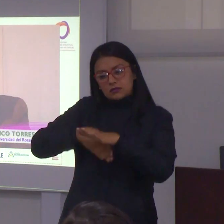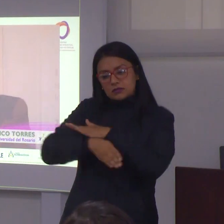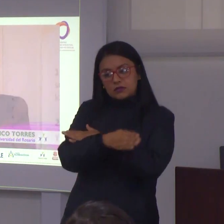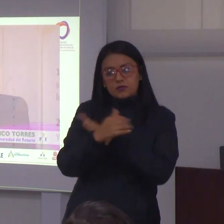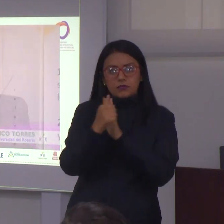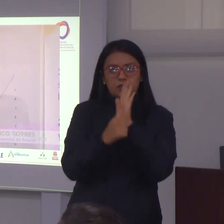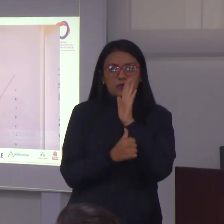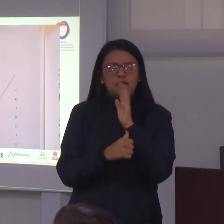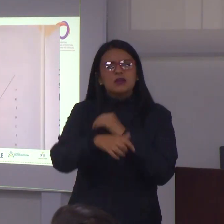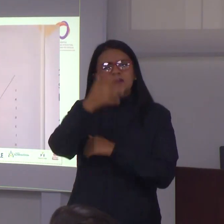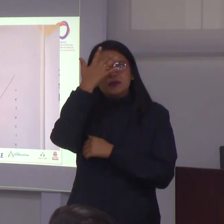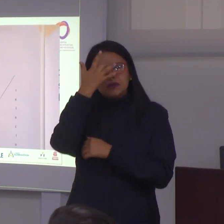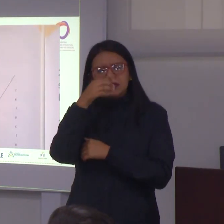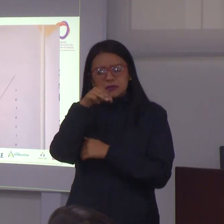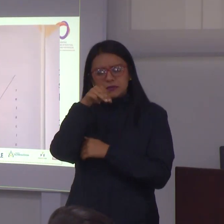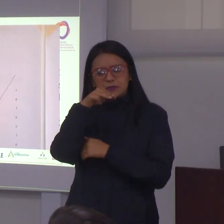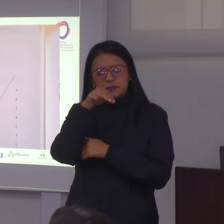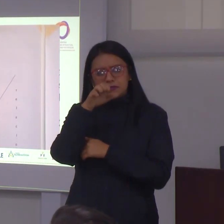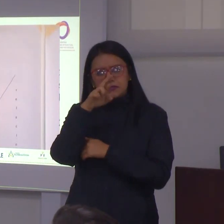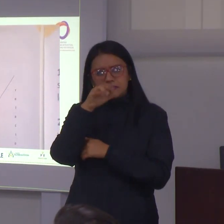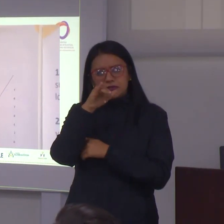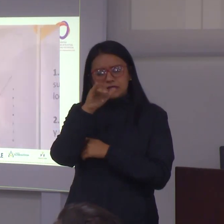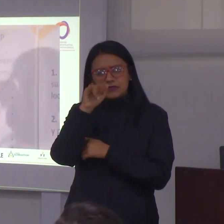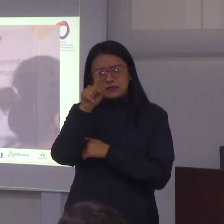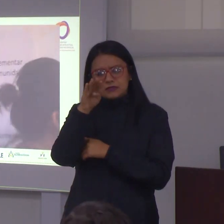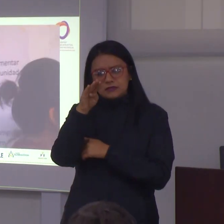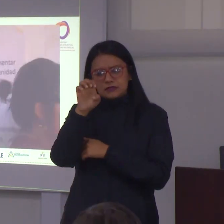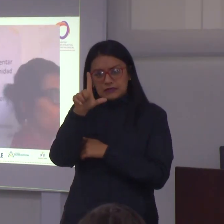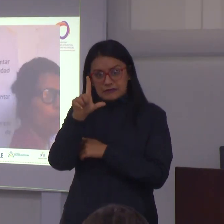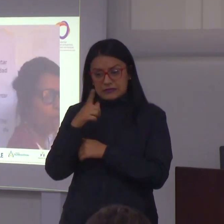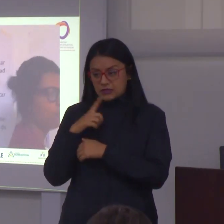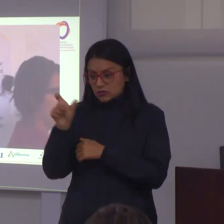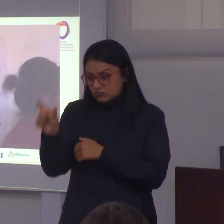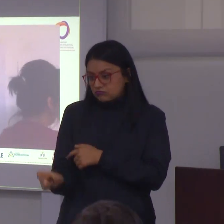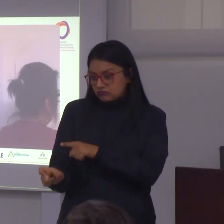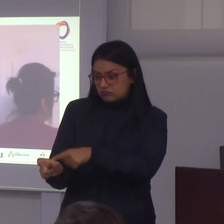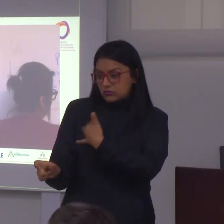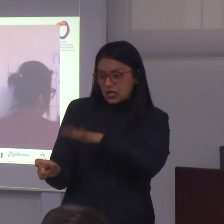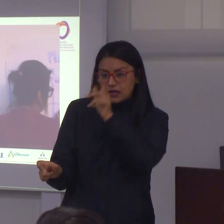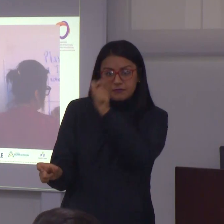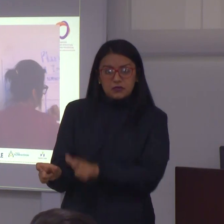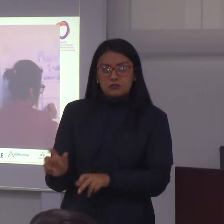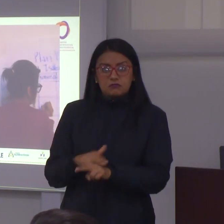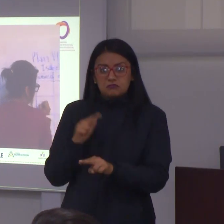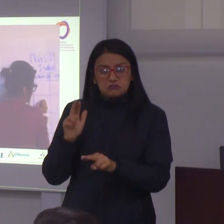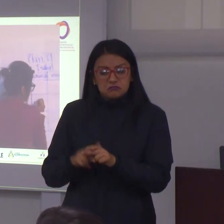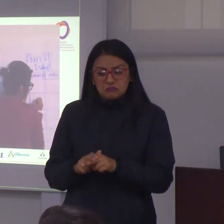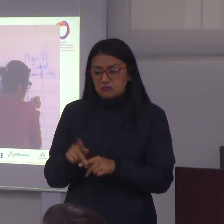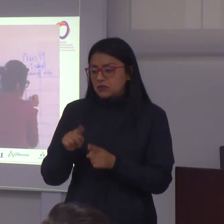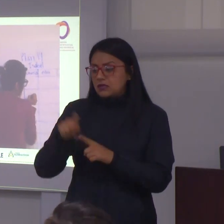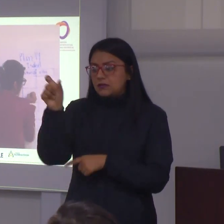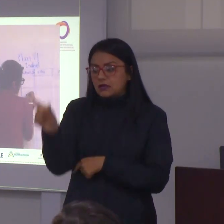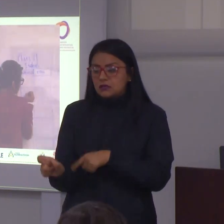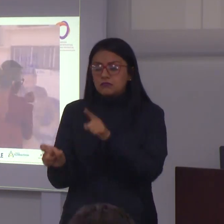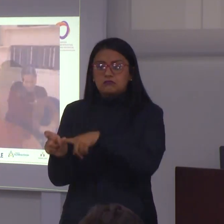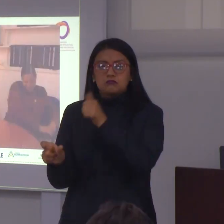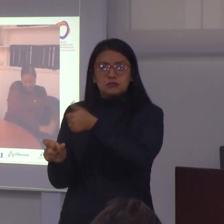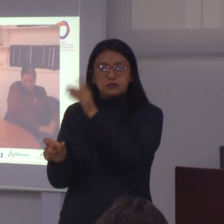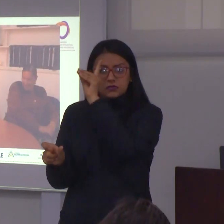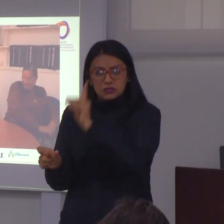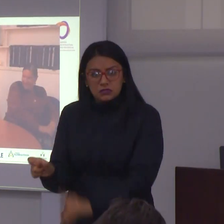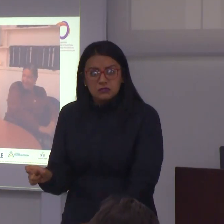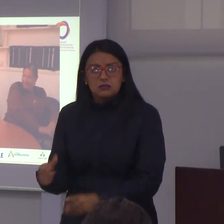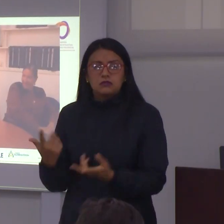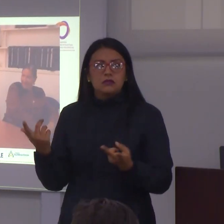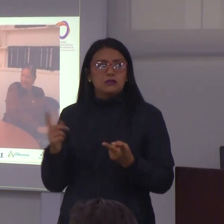programa, porque Marisabel para nosotros ya es una persona más, una persona que decide, una